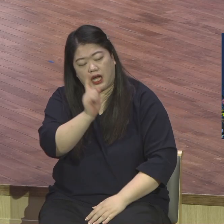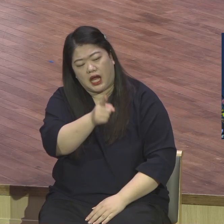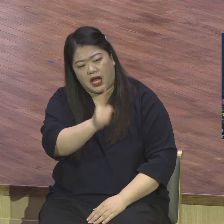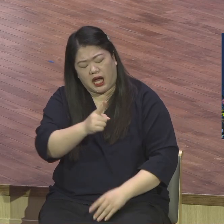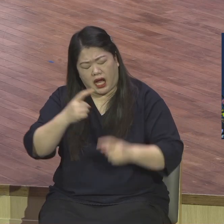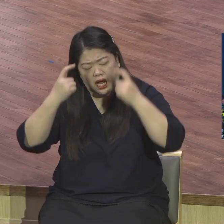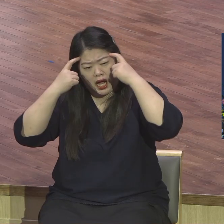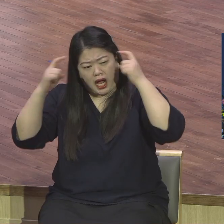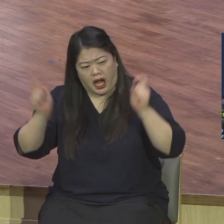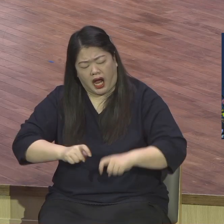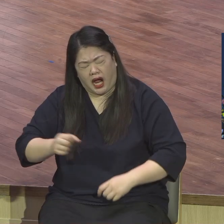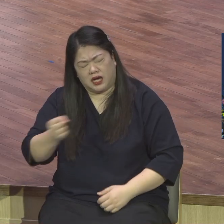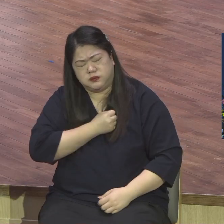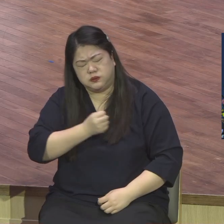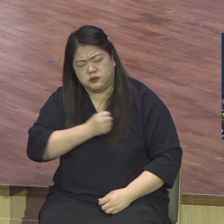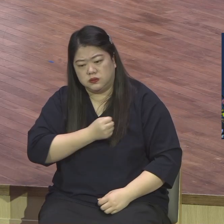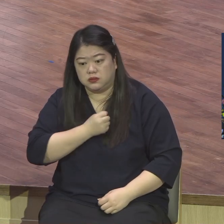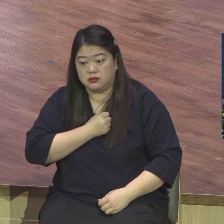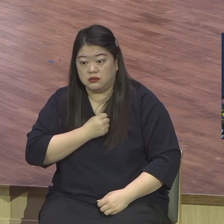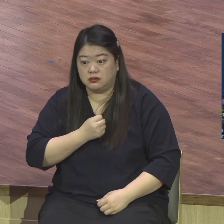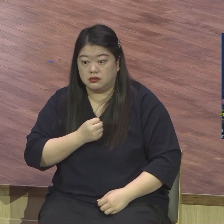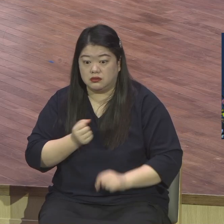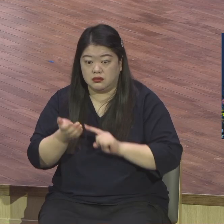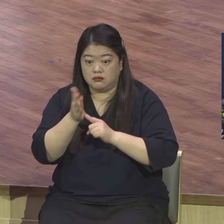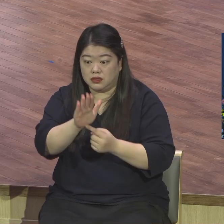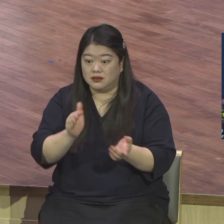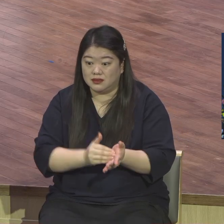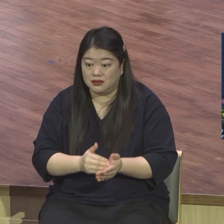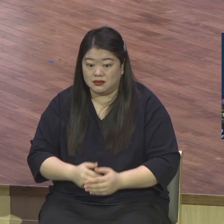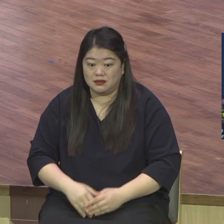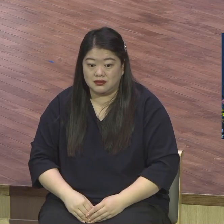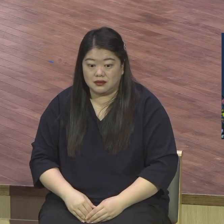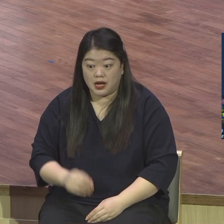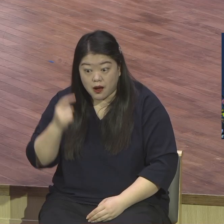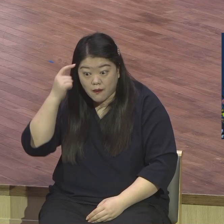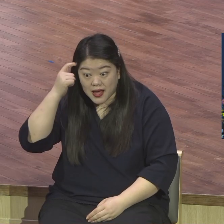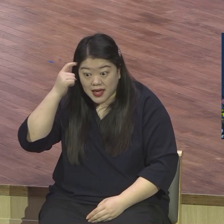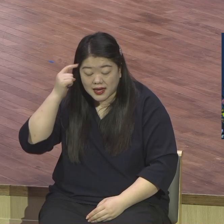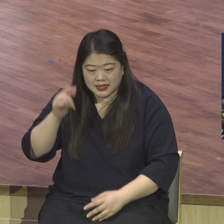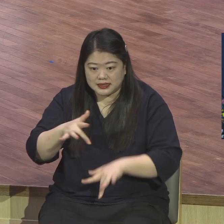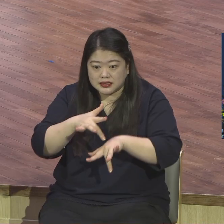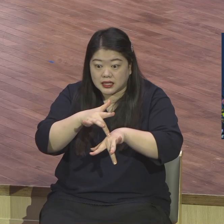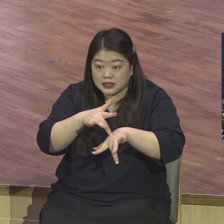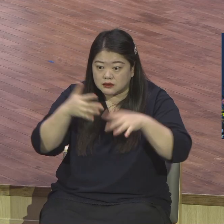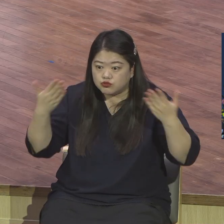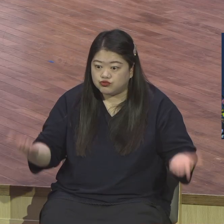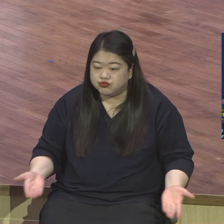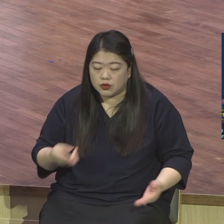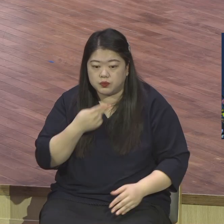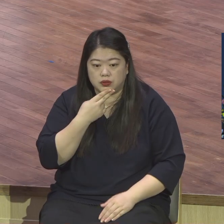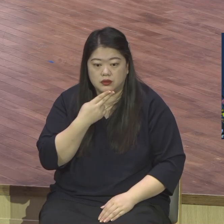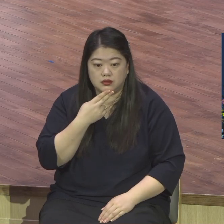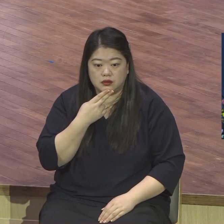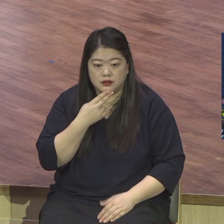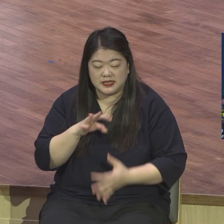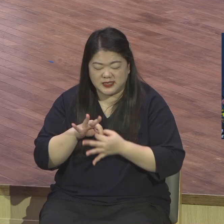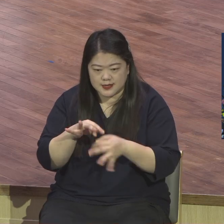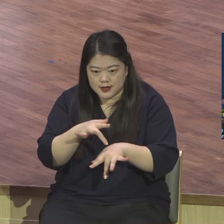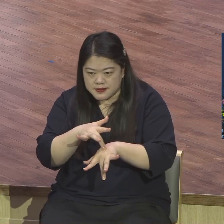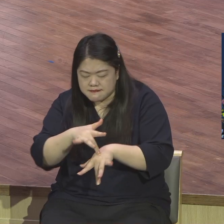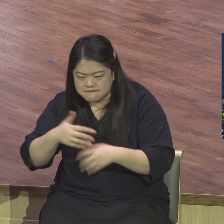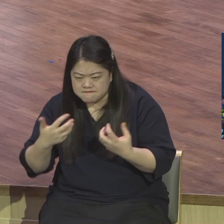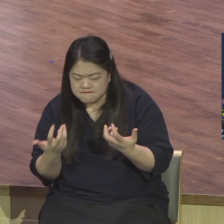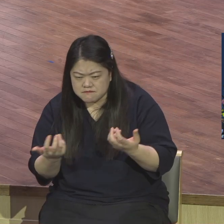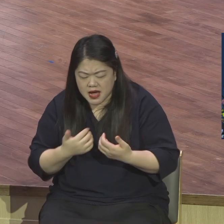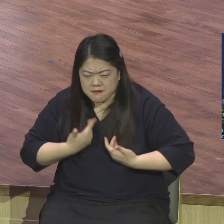이것은 그때나 지금은 똑같아요. 사단의 공격은 끊임없이 복음을 희미하게, 알더라도